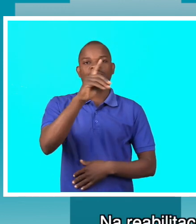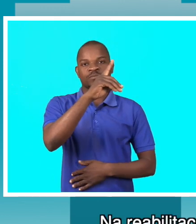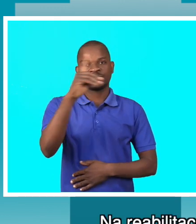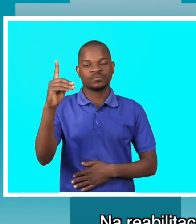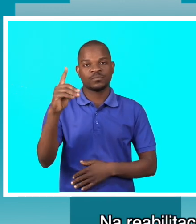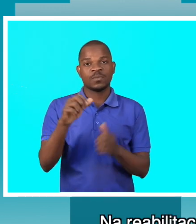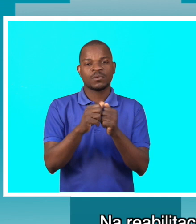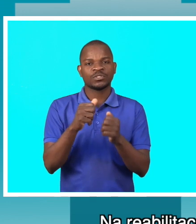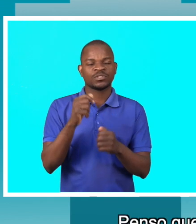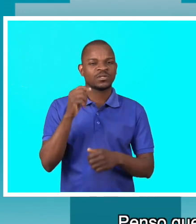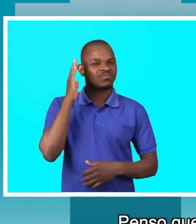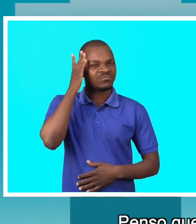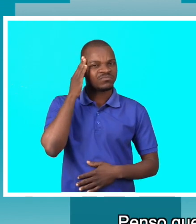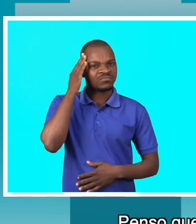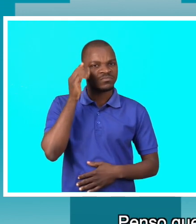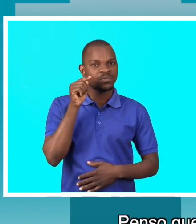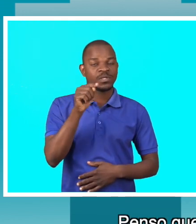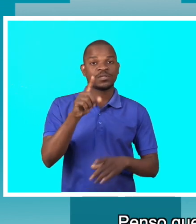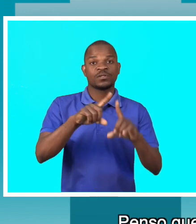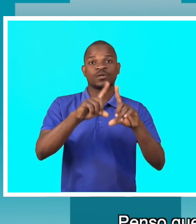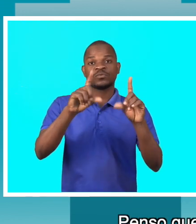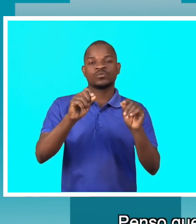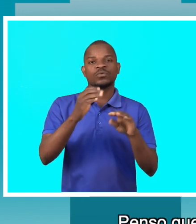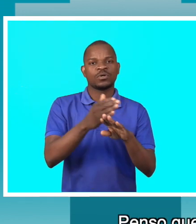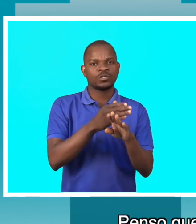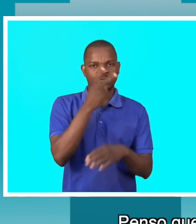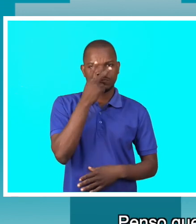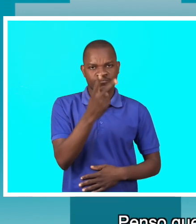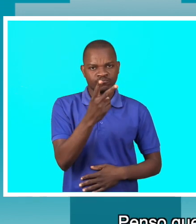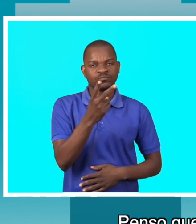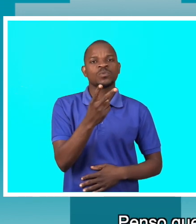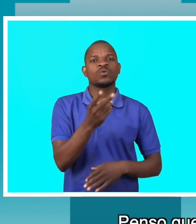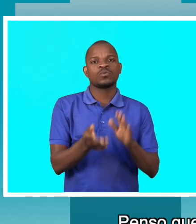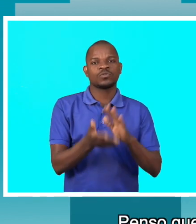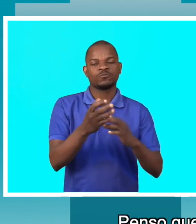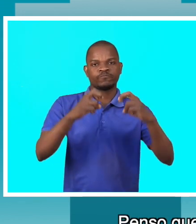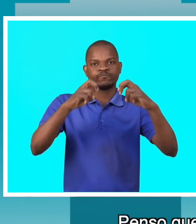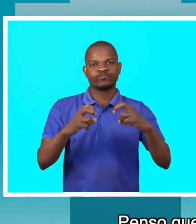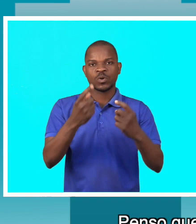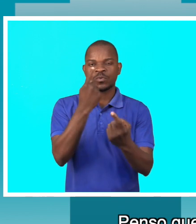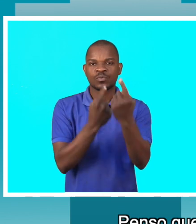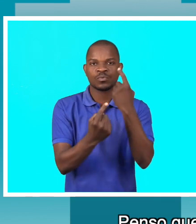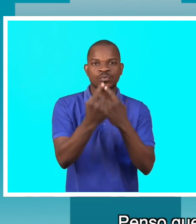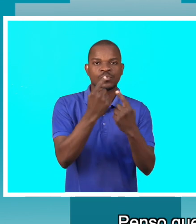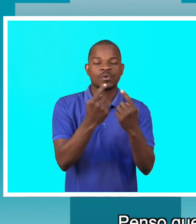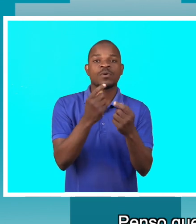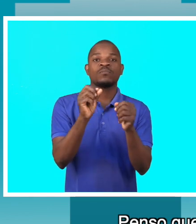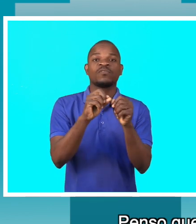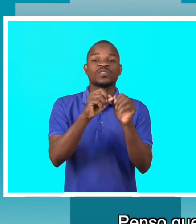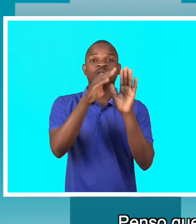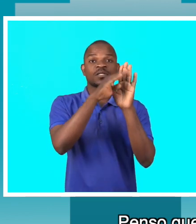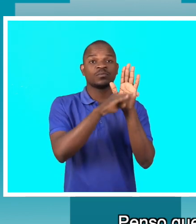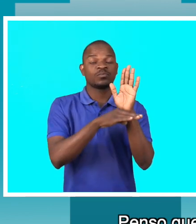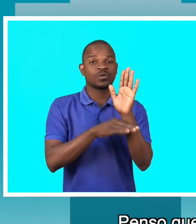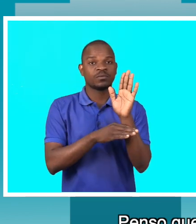com deficiência. Eu acho que esta parte que viemos aqui discutir, no sentido de levar